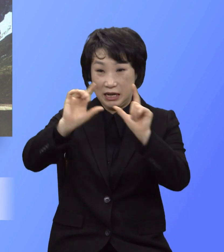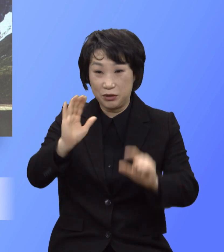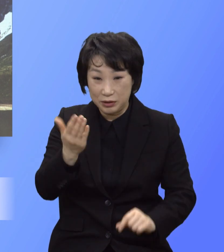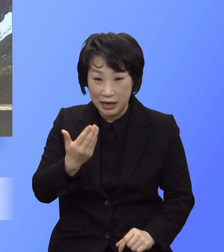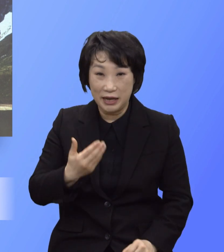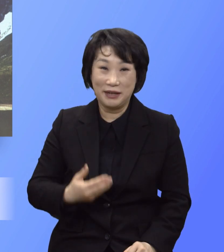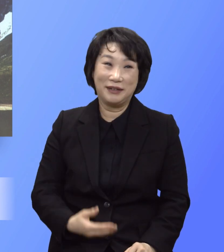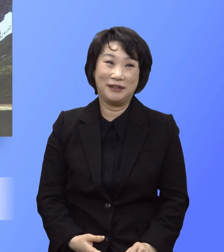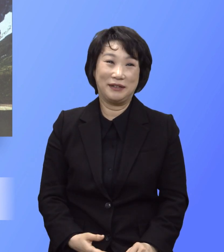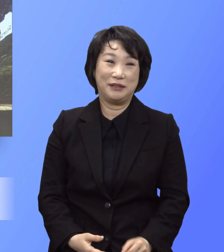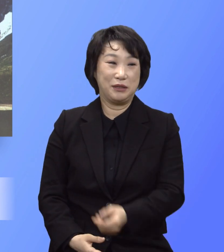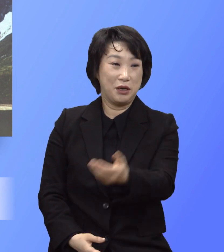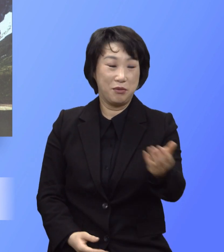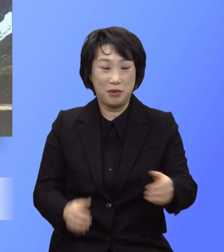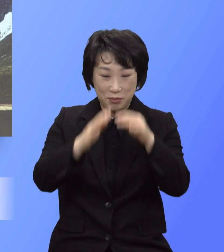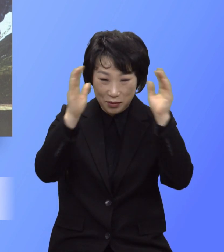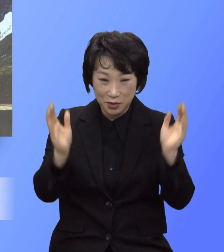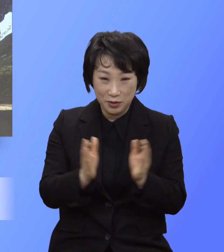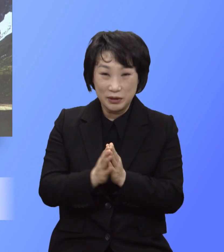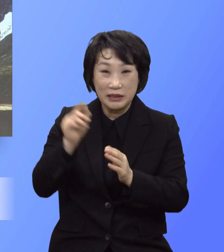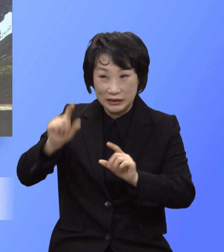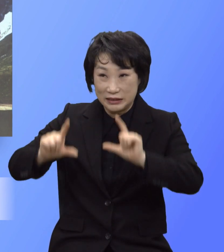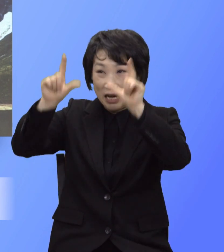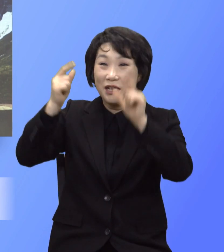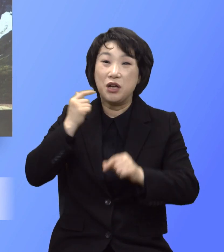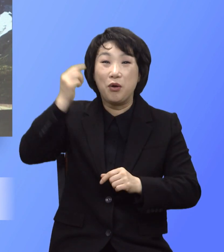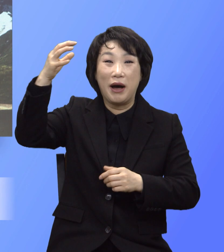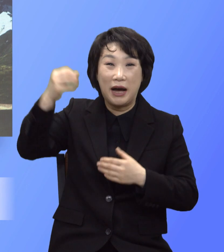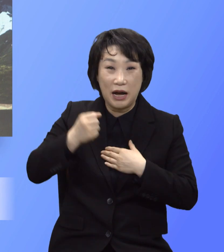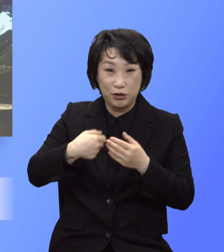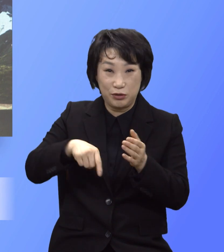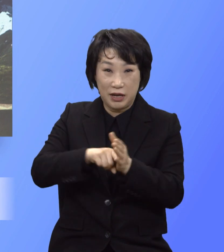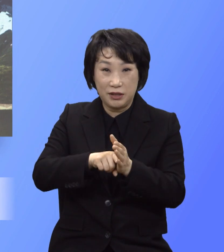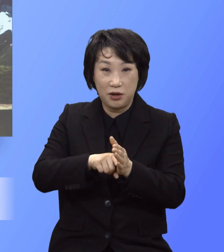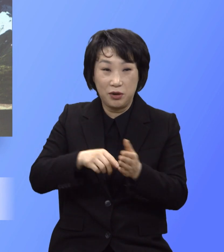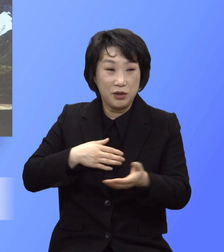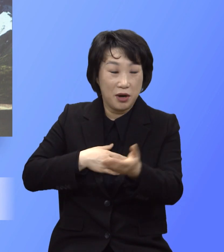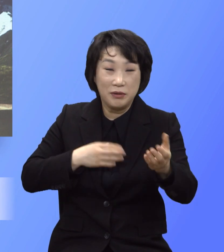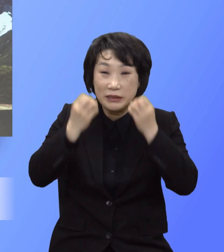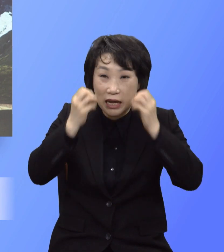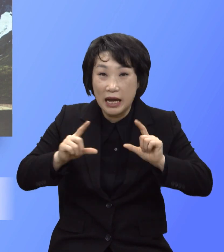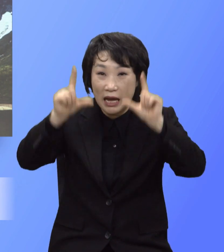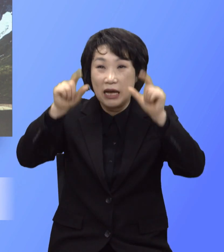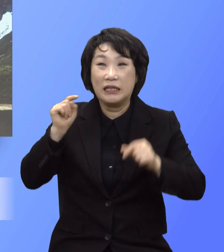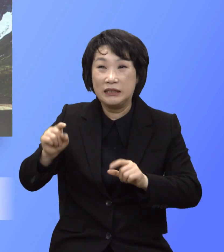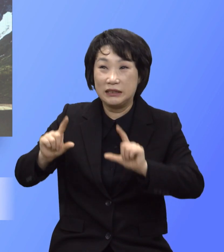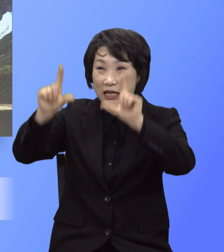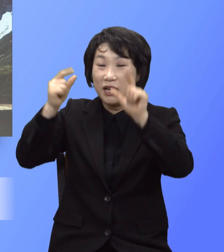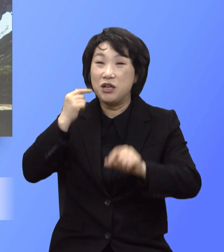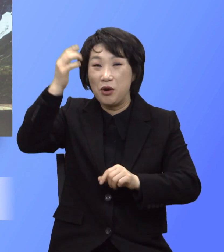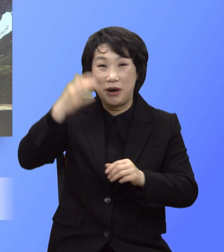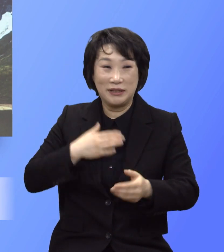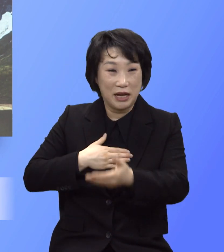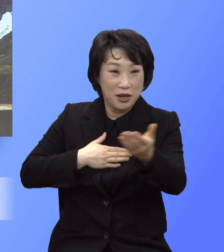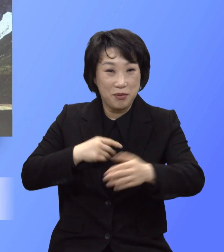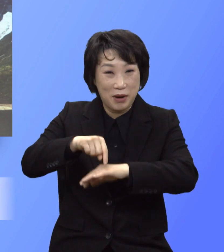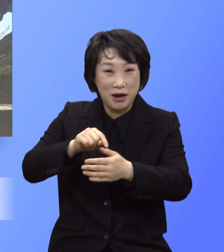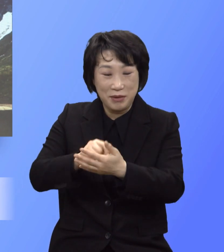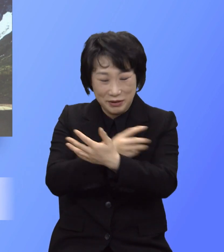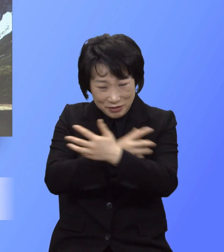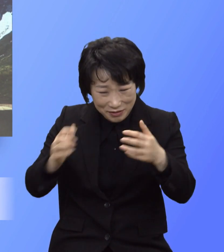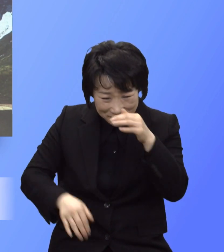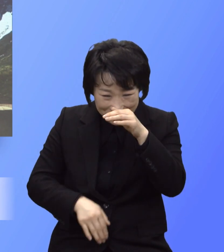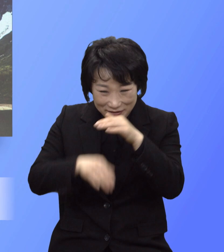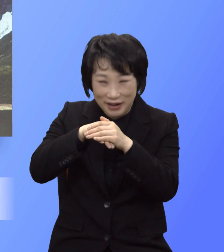것입니다. 여러분 모두 다 그날의 영광을 얻어내기 위해서 새해는 그날의 영광이 여러분의 가슴 속에